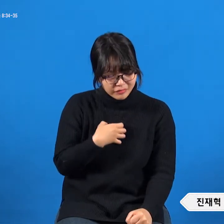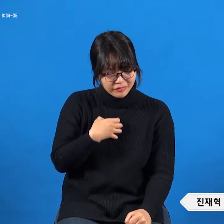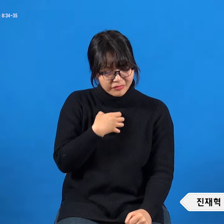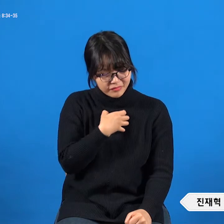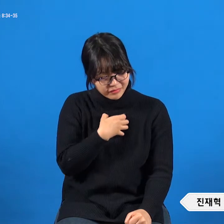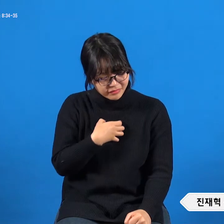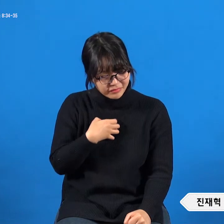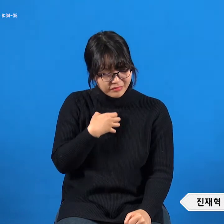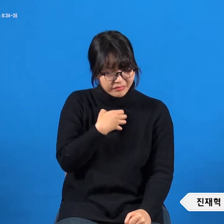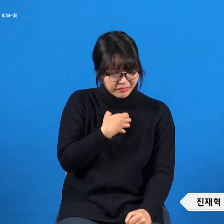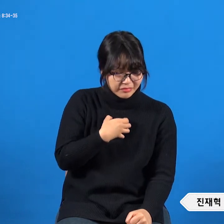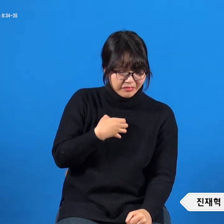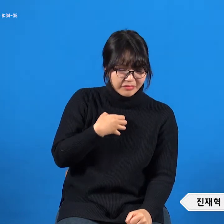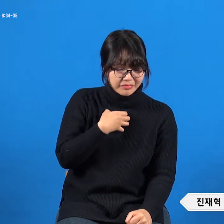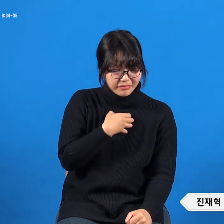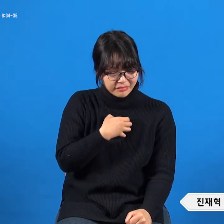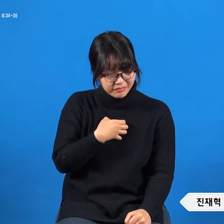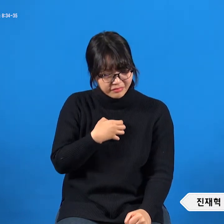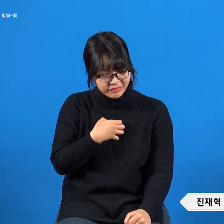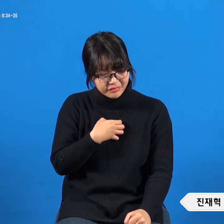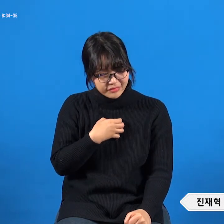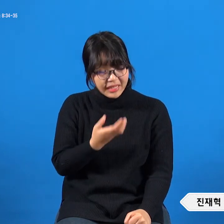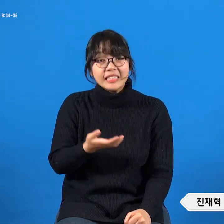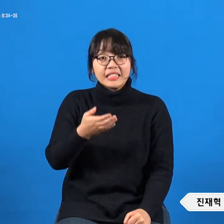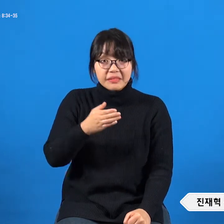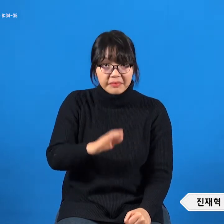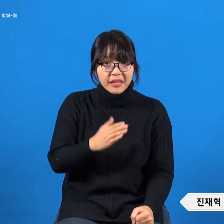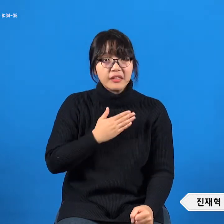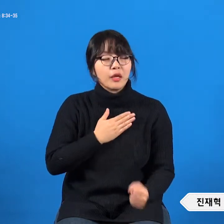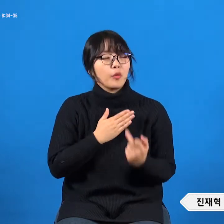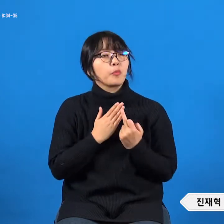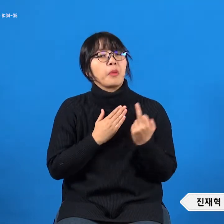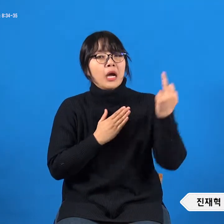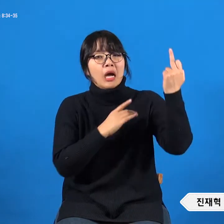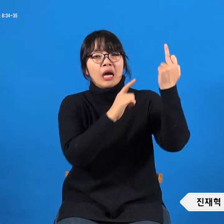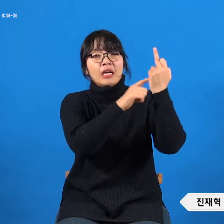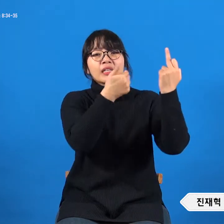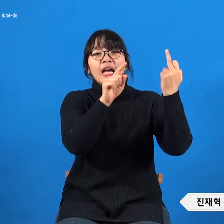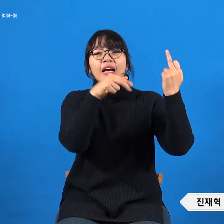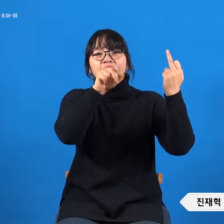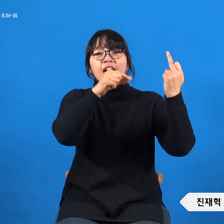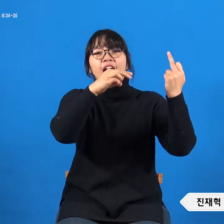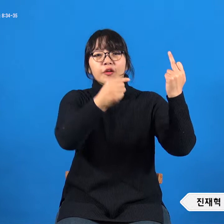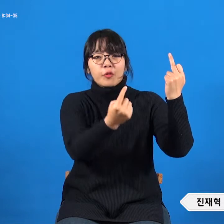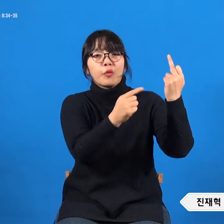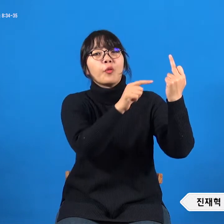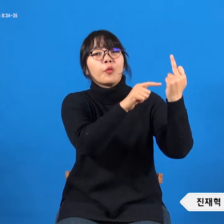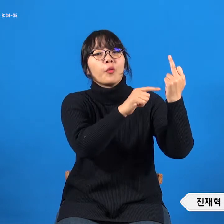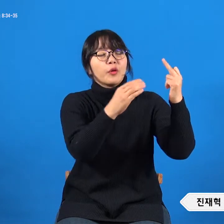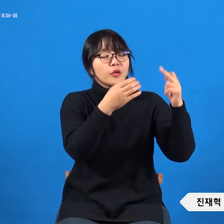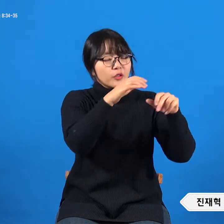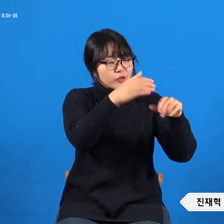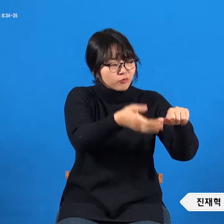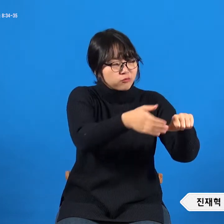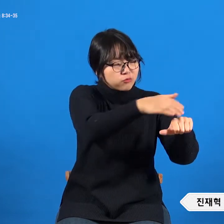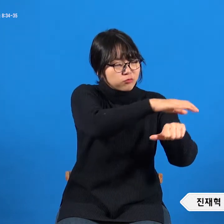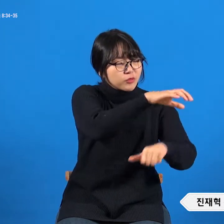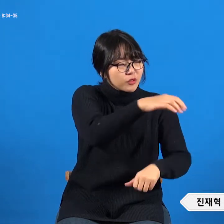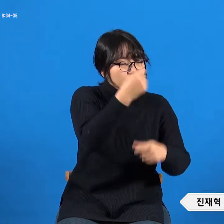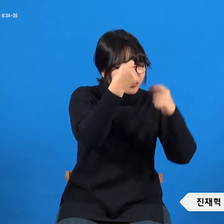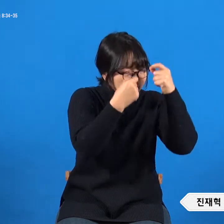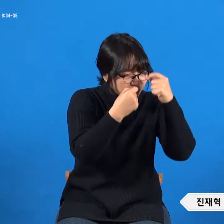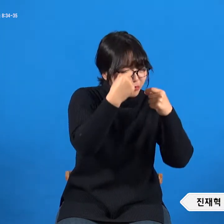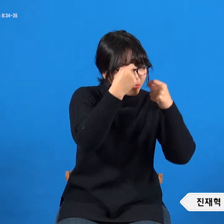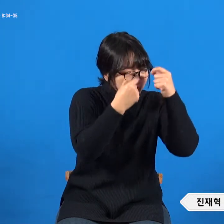있지만 자기의 죽은 오라버니 나사로의 무덤가에서 눈물을 흘리고 있는 마르다를 향해